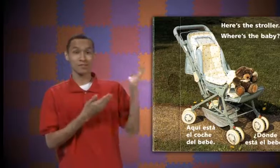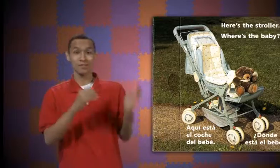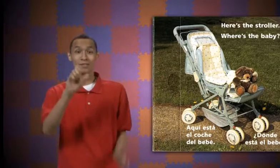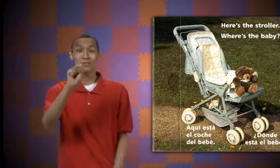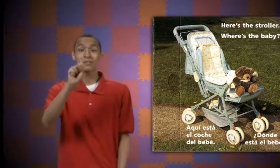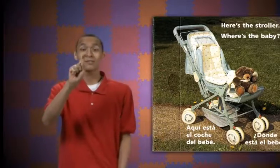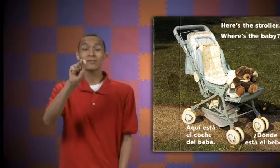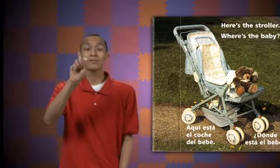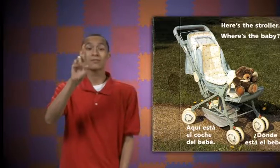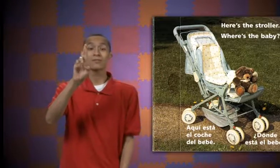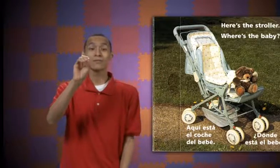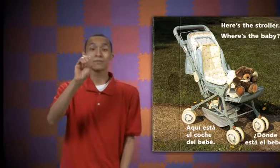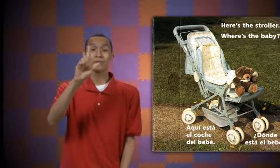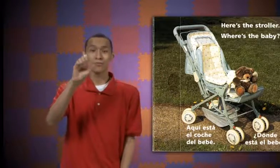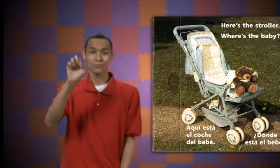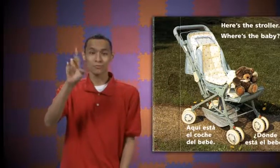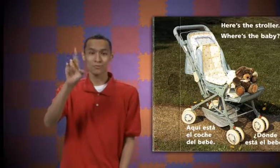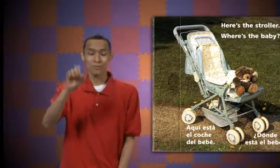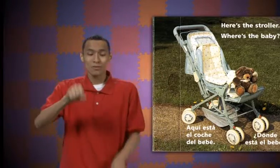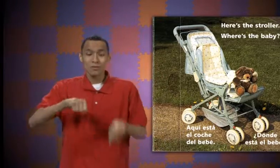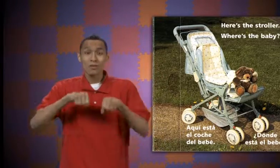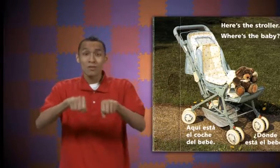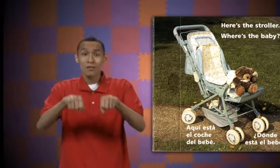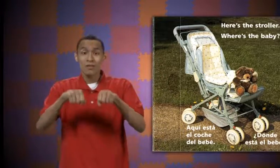Aquí está el coche del bebé.